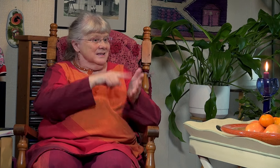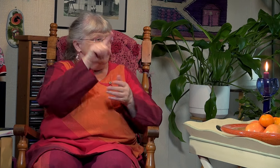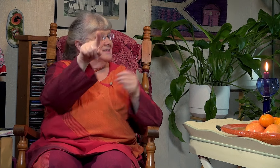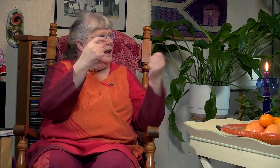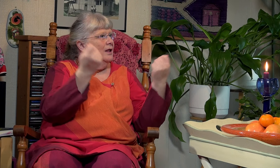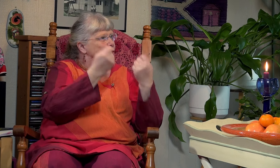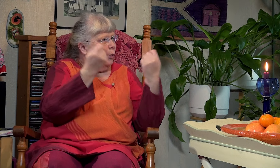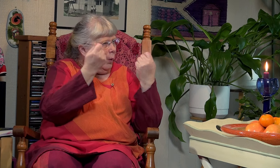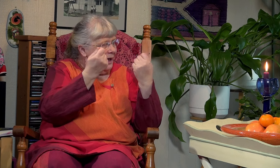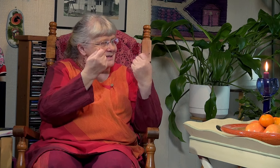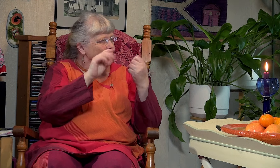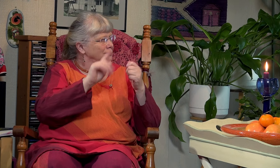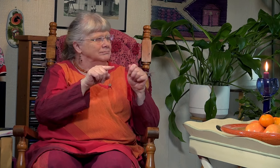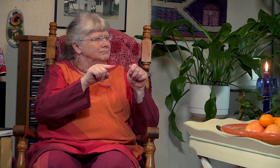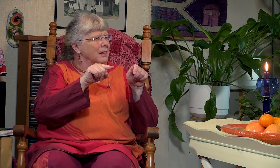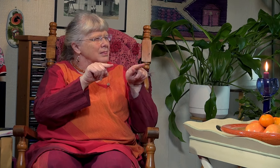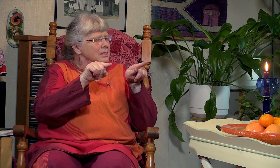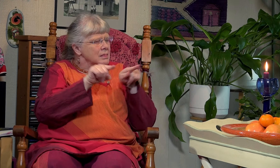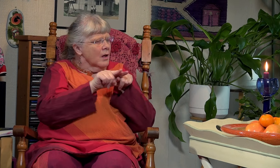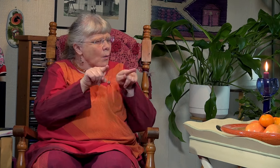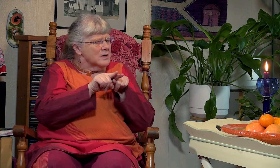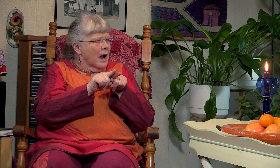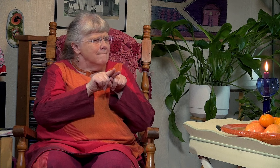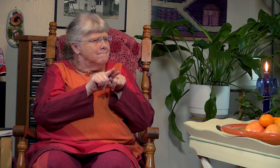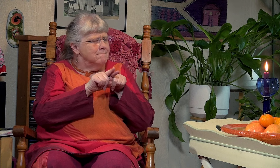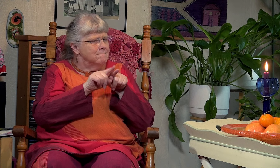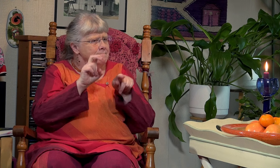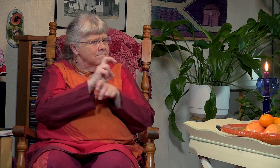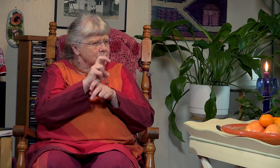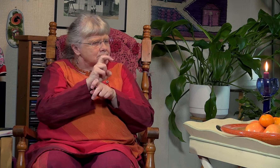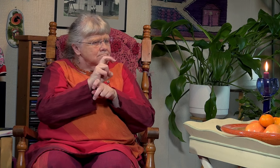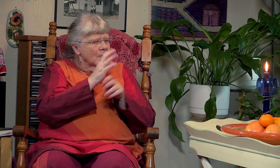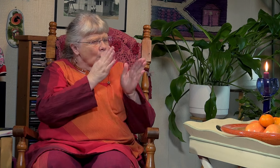AIDSin vastaisessa työssä ollut paljon mukana. Ja siellä juhlissakin, niin